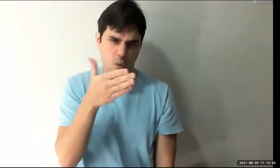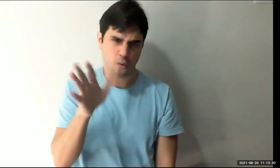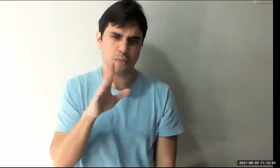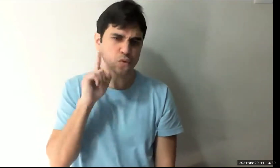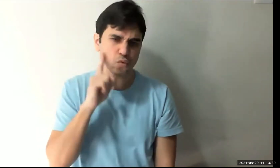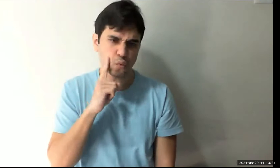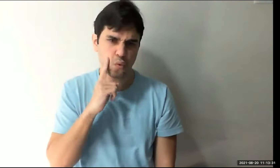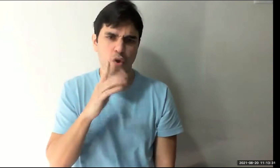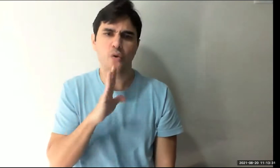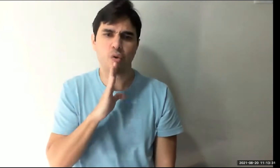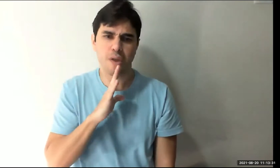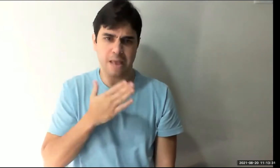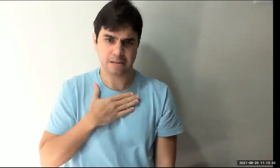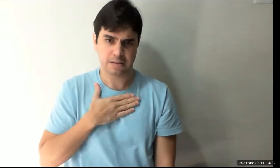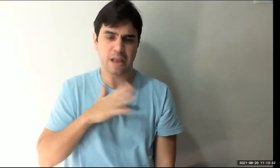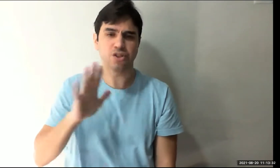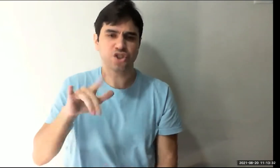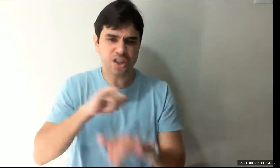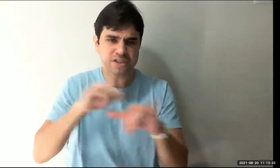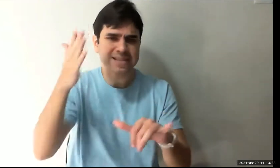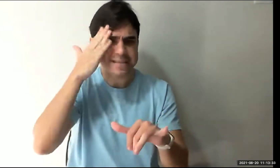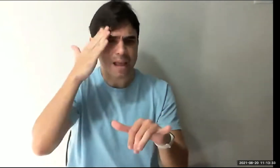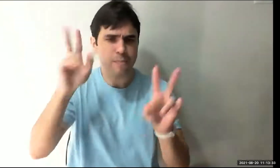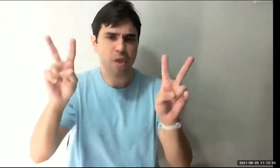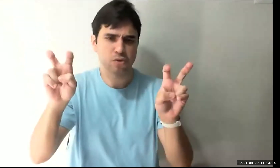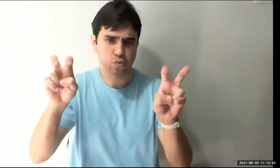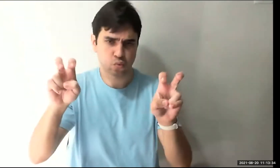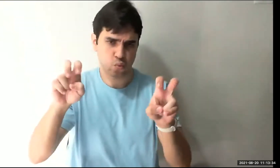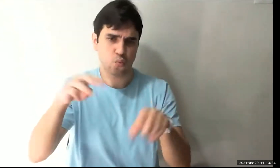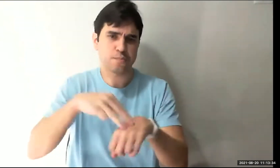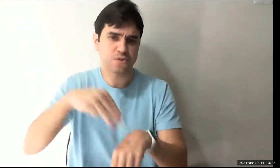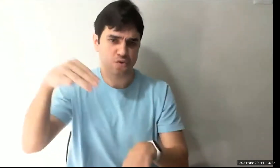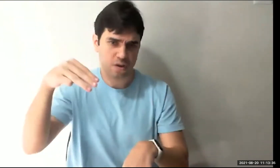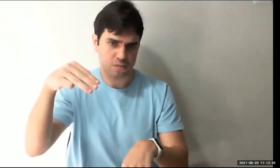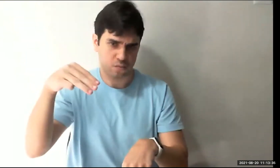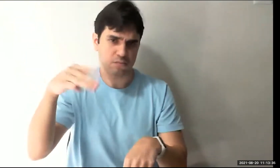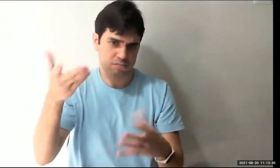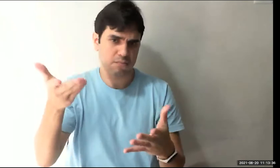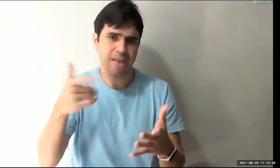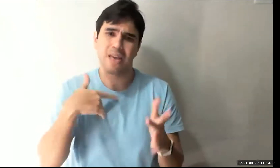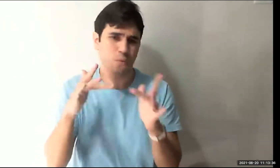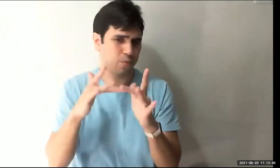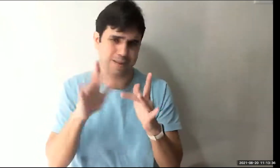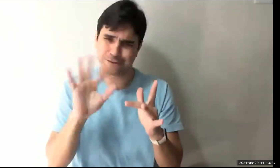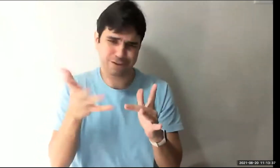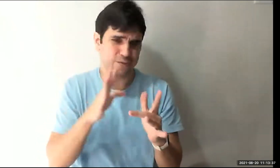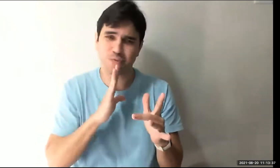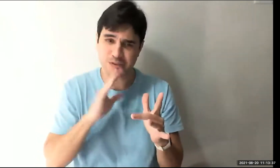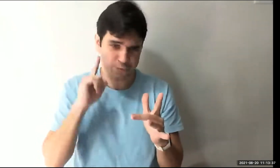Então, Marise, agradeço, mas é verdade, os surdos, precisamos divulgar mais entre